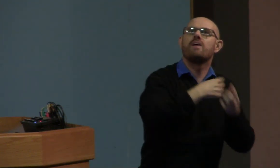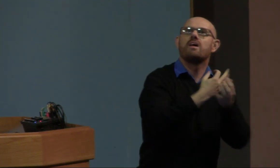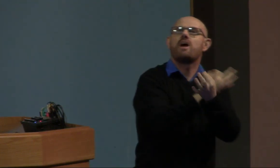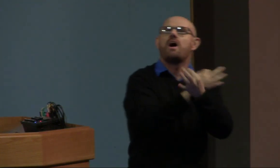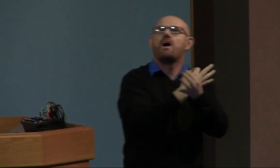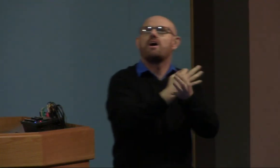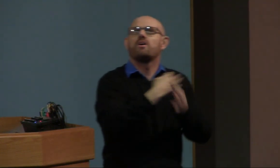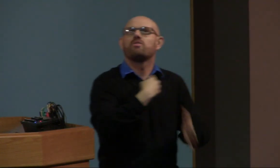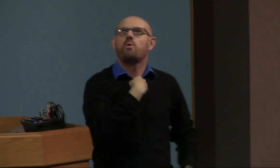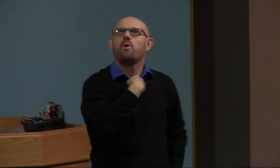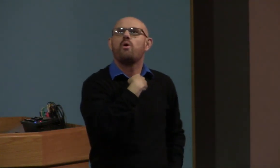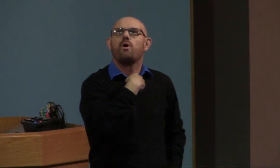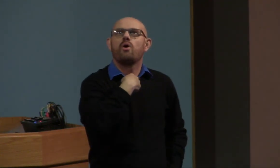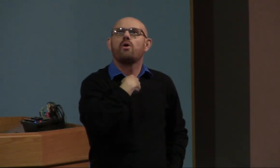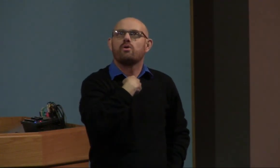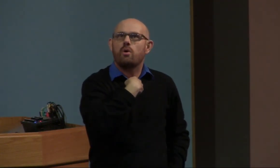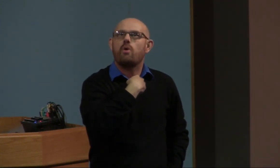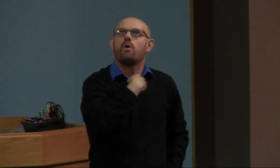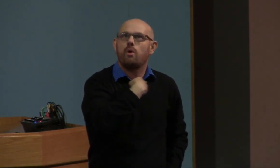is weer anderste.